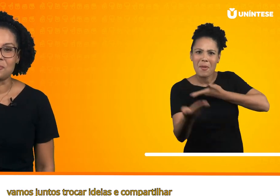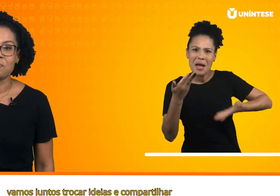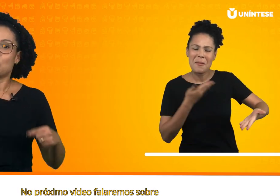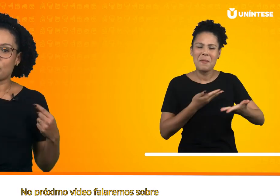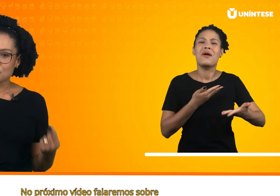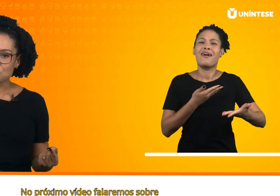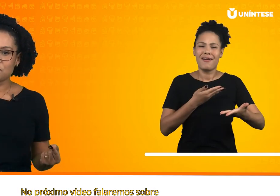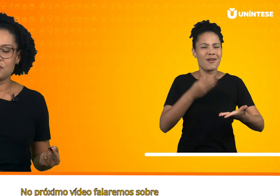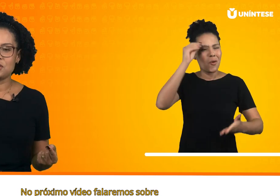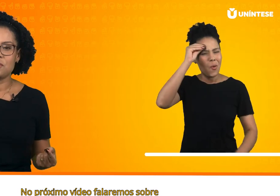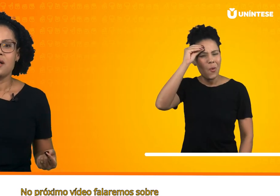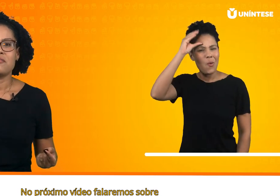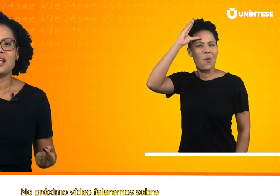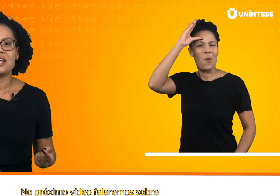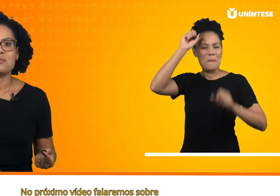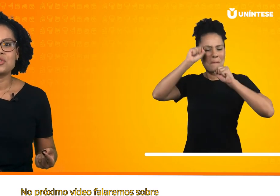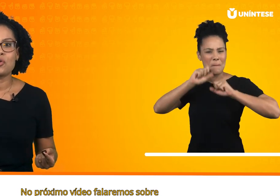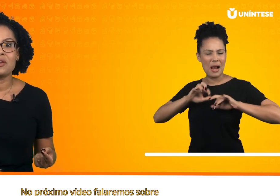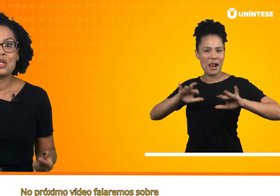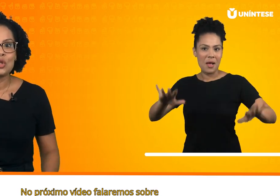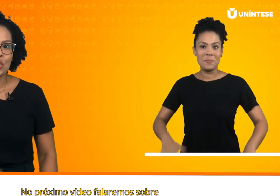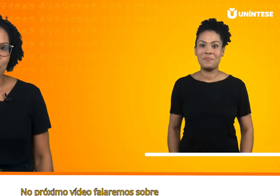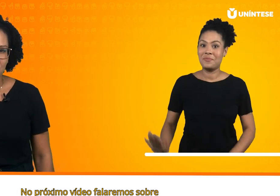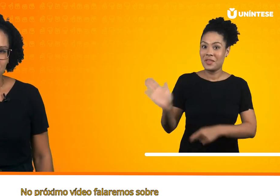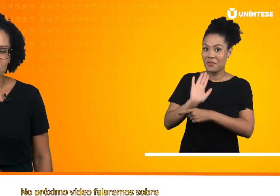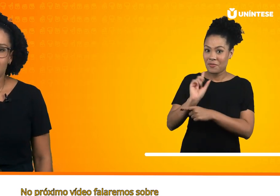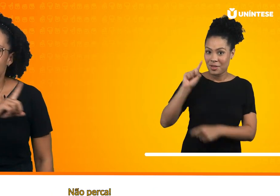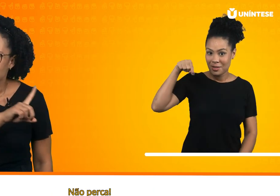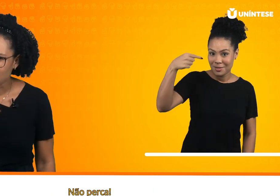No próximo vídeo, falaremos sobre números.